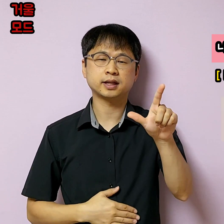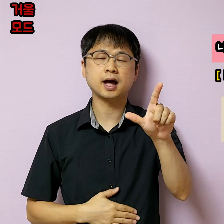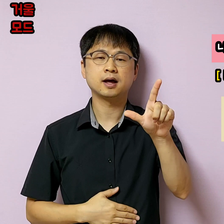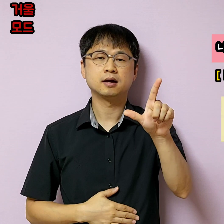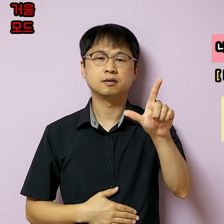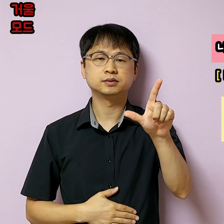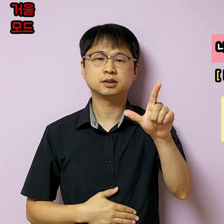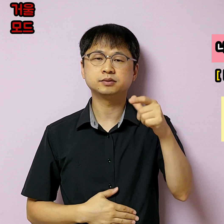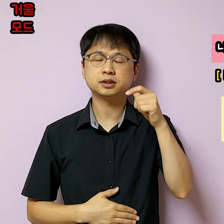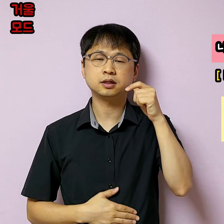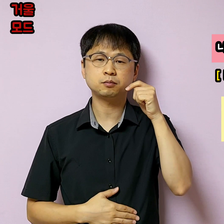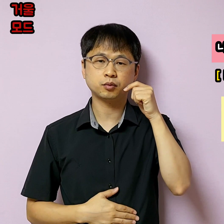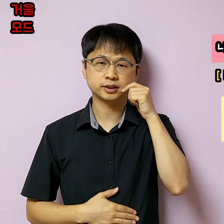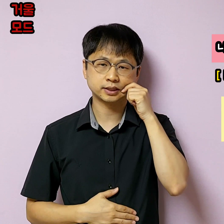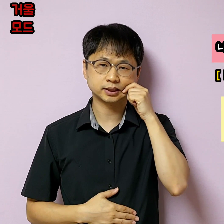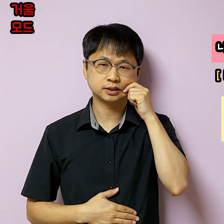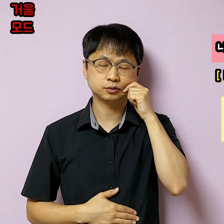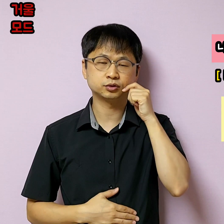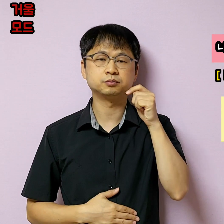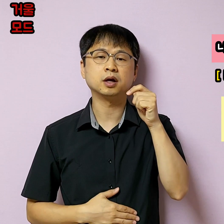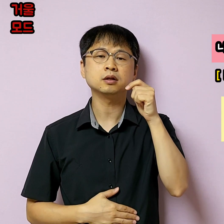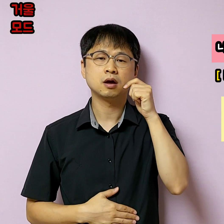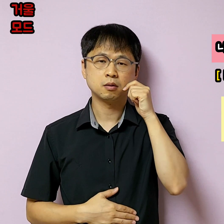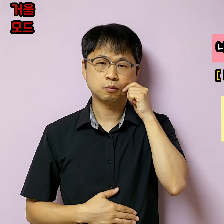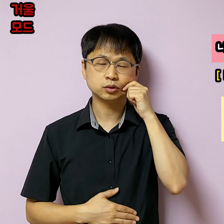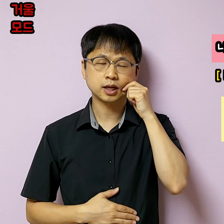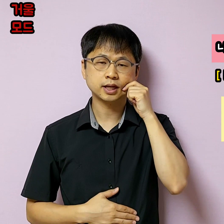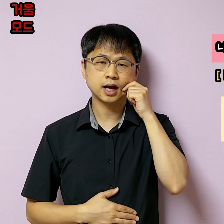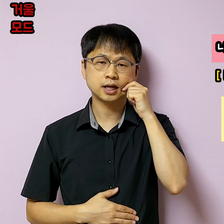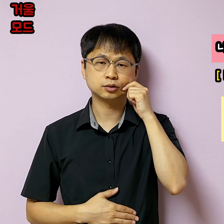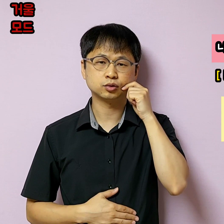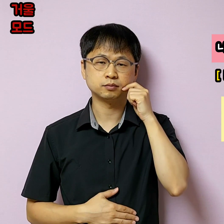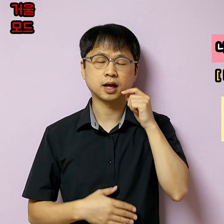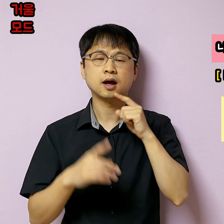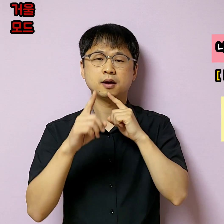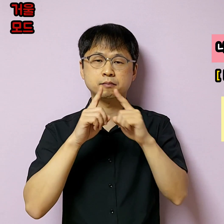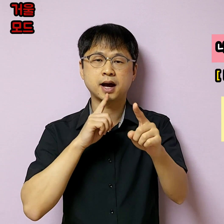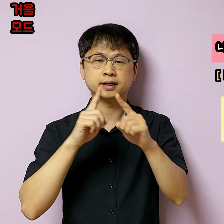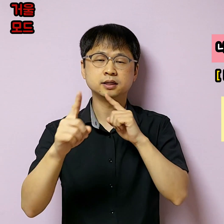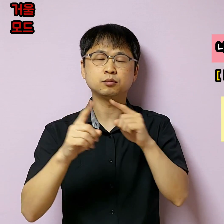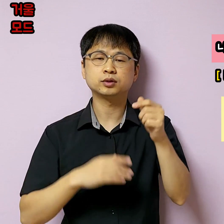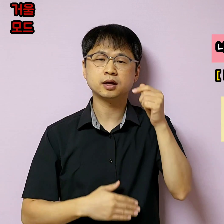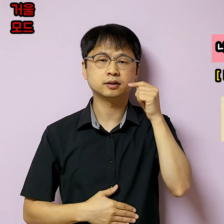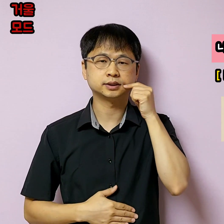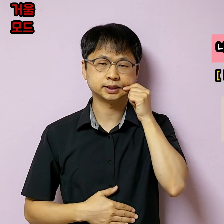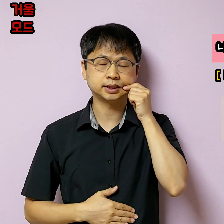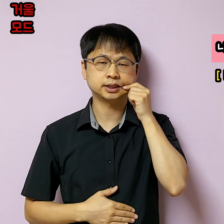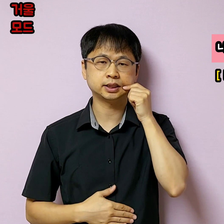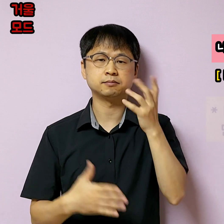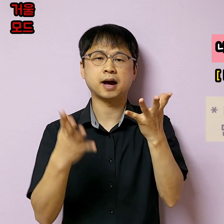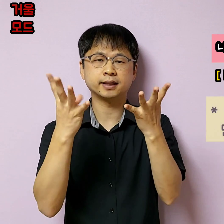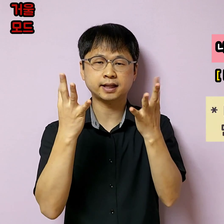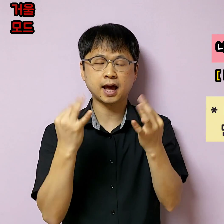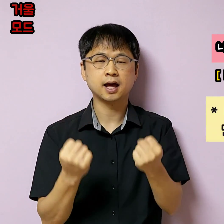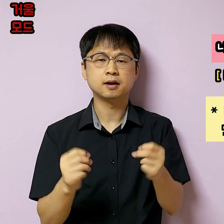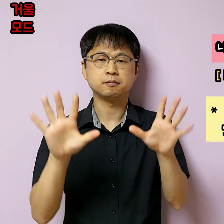못했다. 엄지검지를 볼에 살짝 집어주시면 못하다라는 수어입니다. 말을 못한 것이 많다.